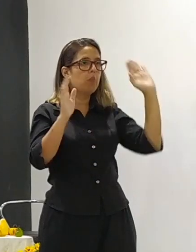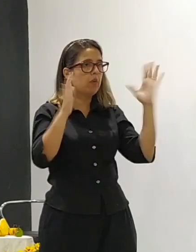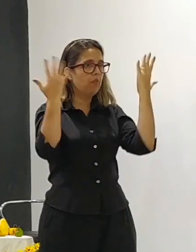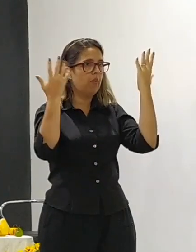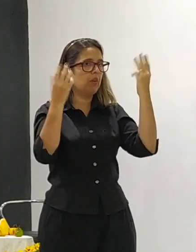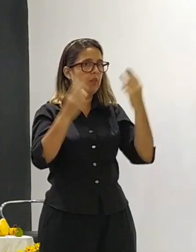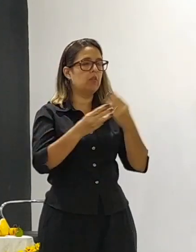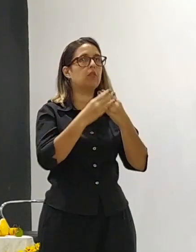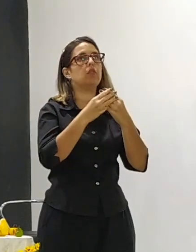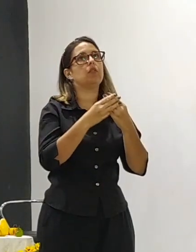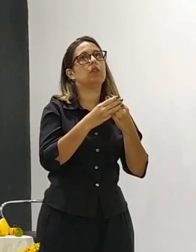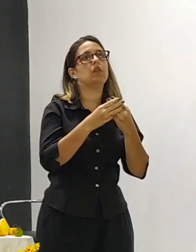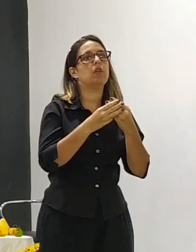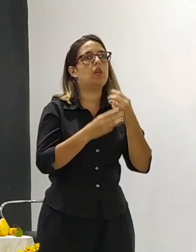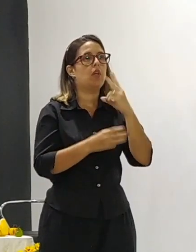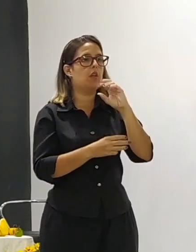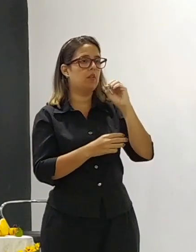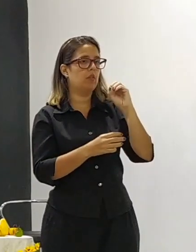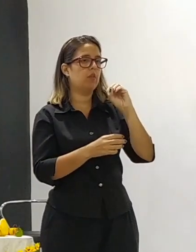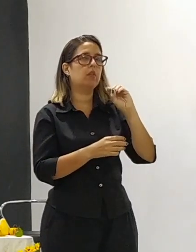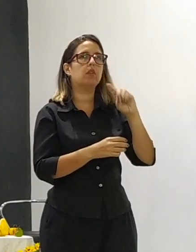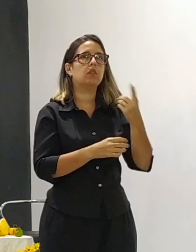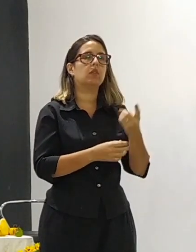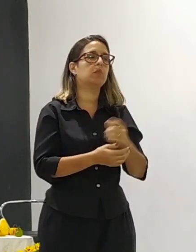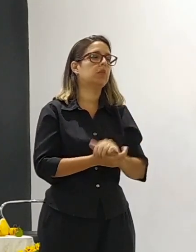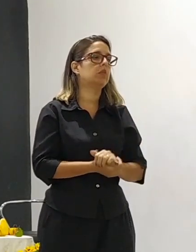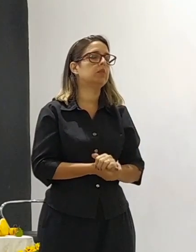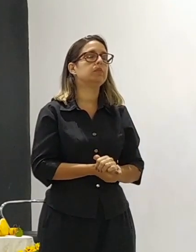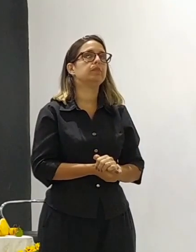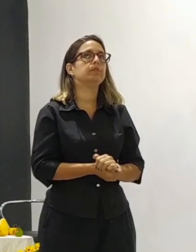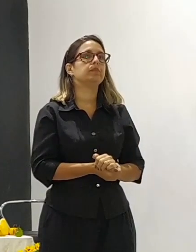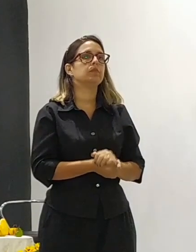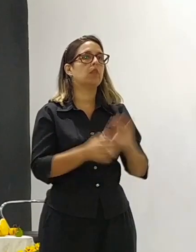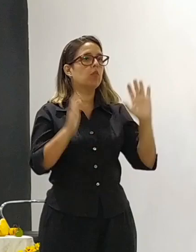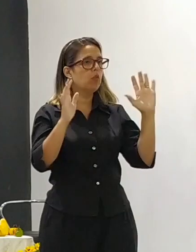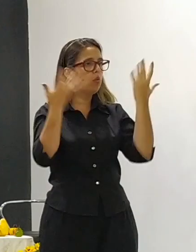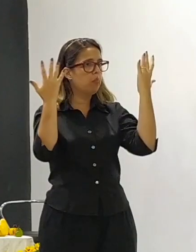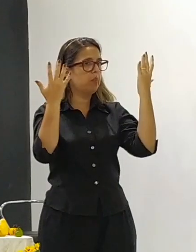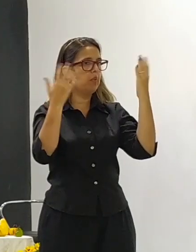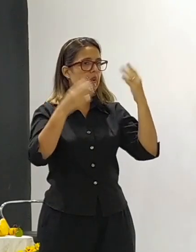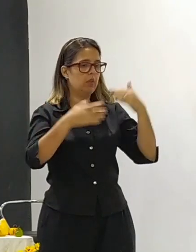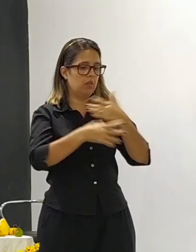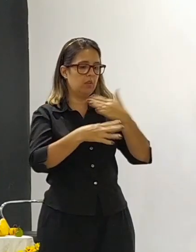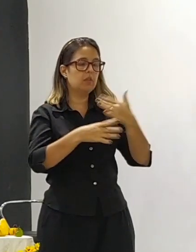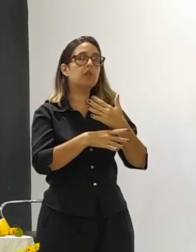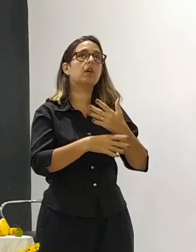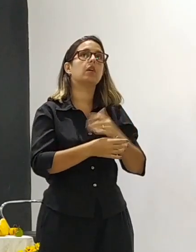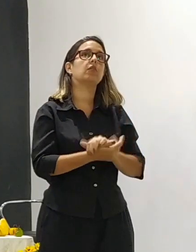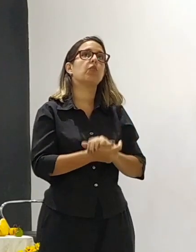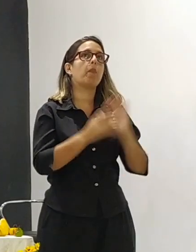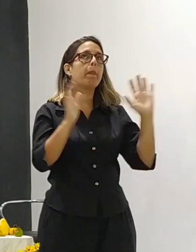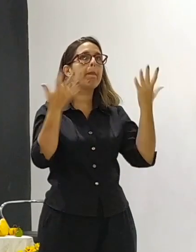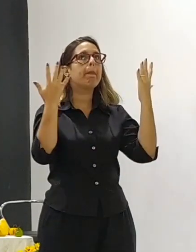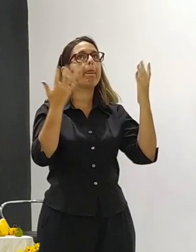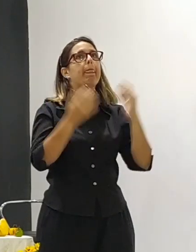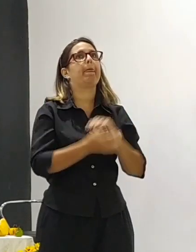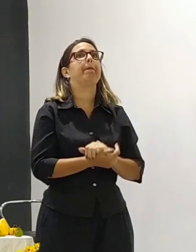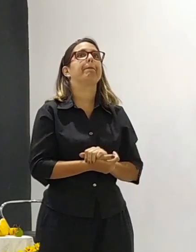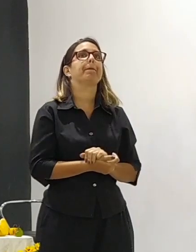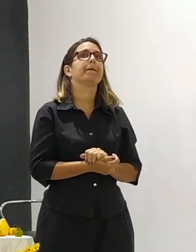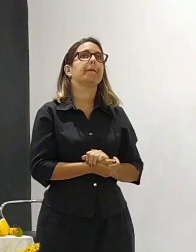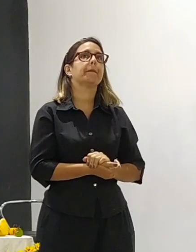judaica, 50 dias depois da colheita, estavam ali comemorando na cidade essa festa. Estavam todos